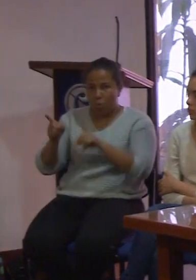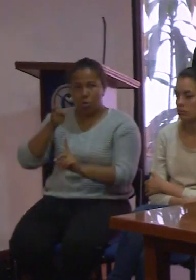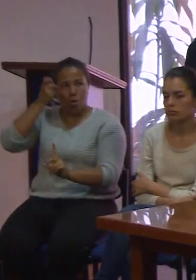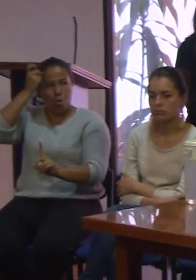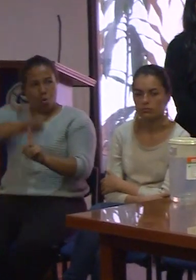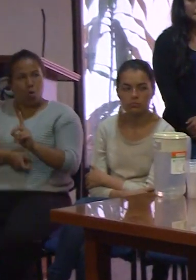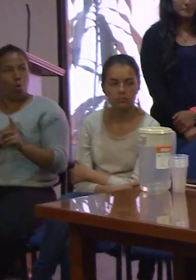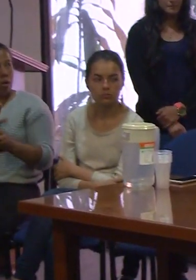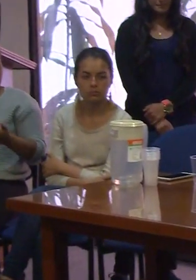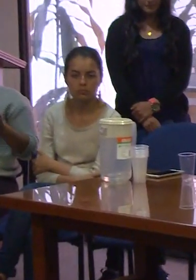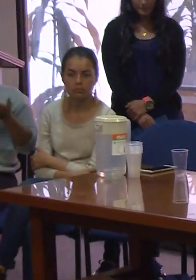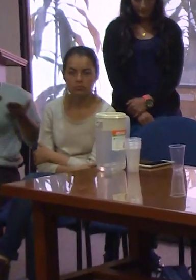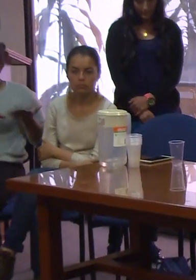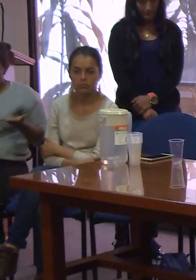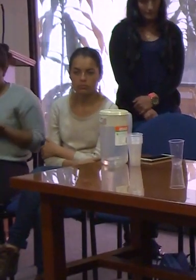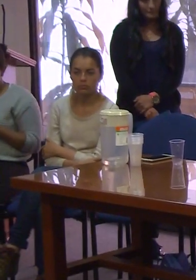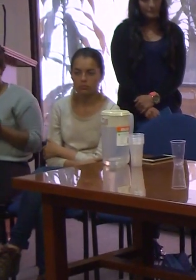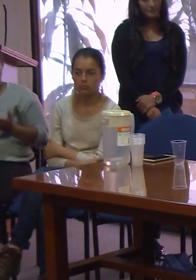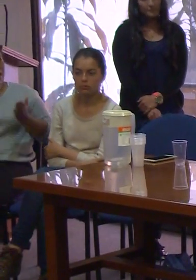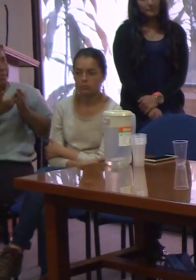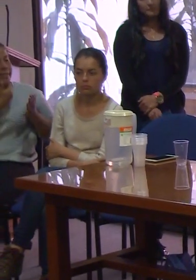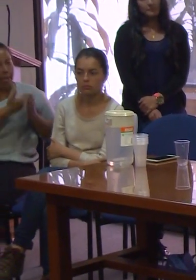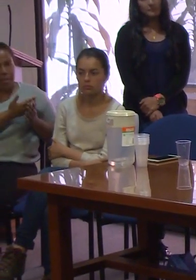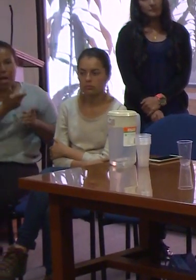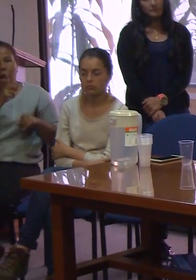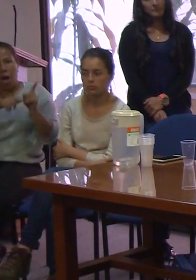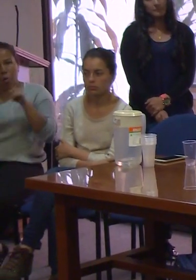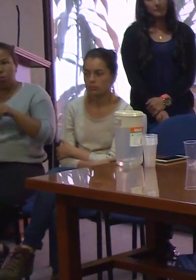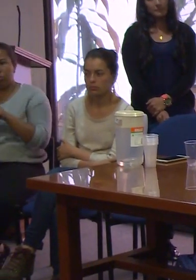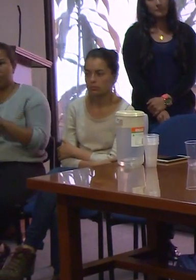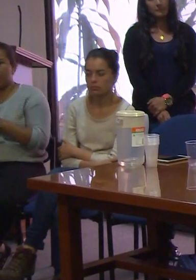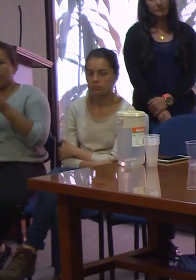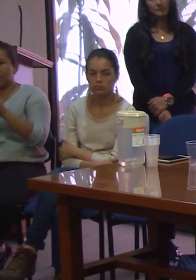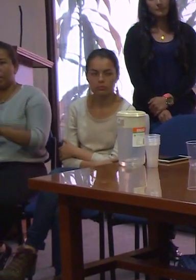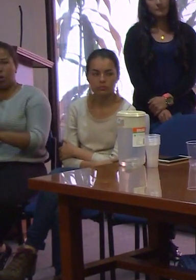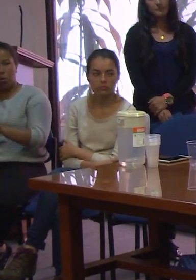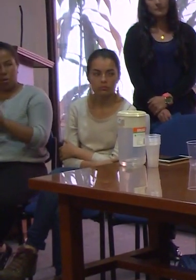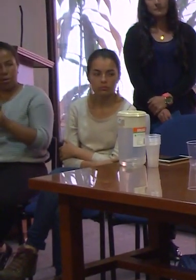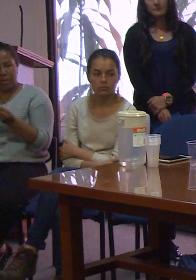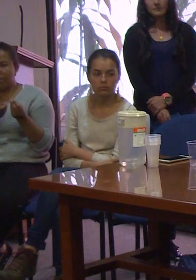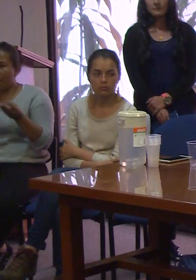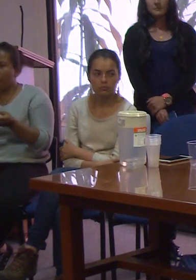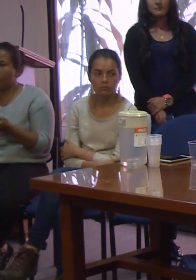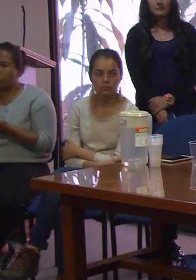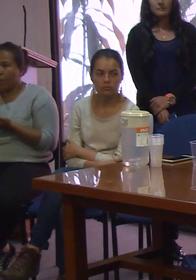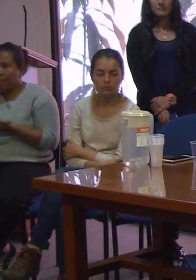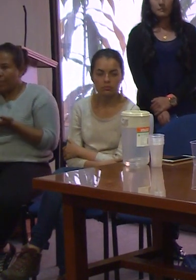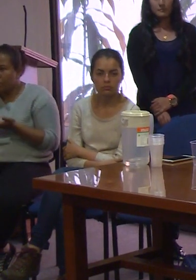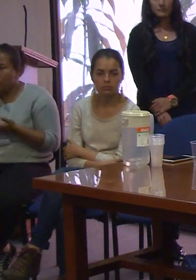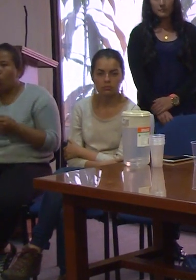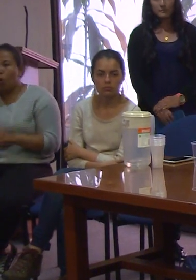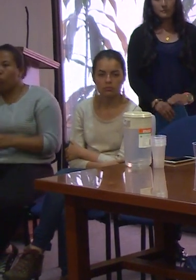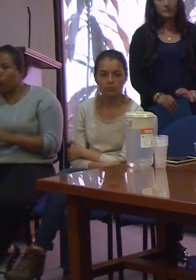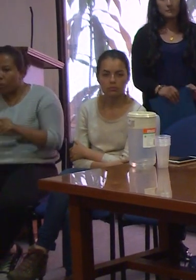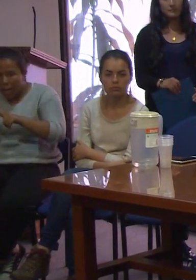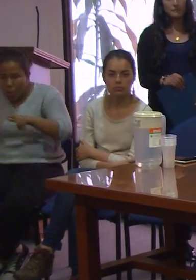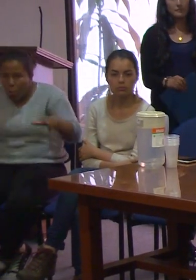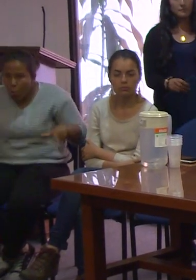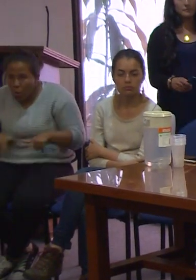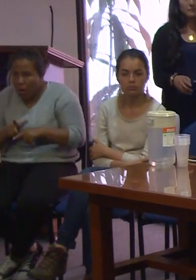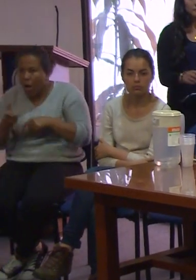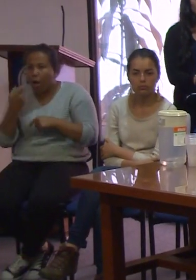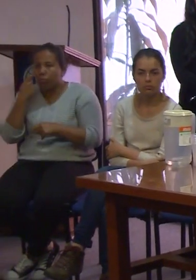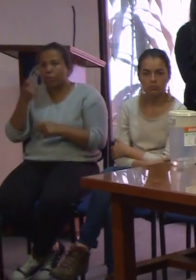maestro de ceremonia, muchas gracias. Otros asumieron el rol hasta del detalle de ofrecer una aromática, buscar el lugar, buscar el